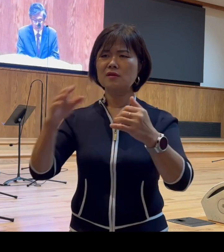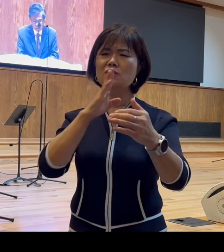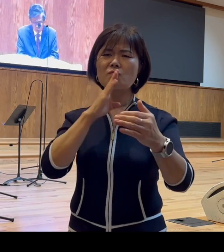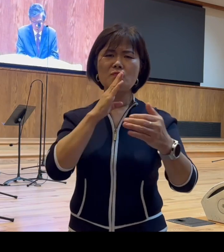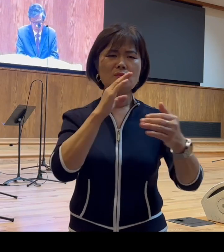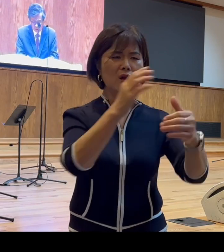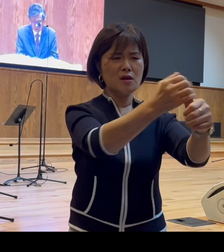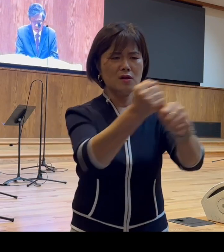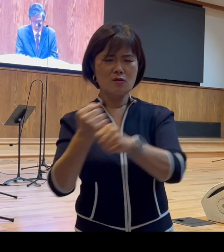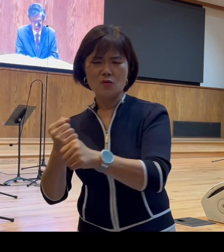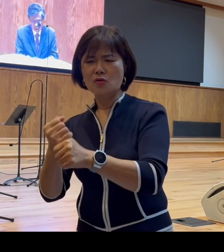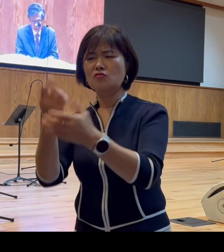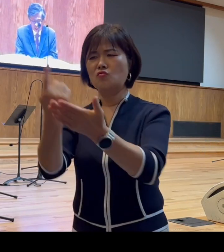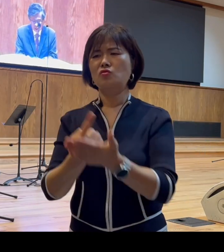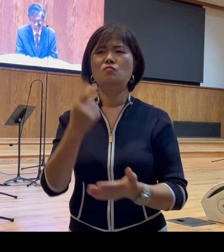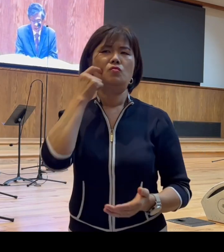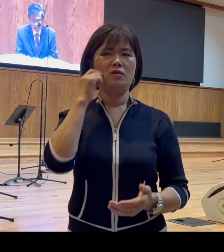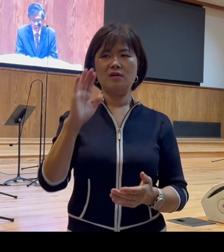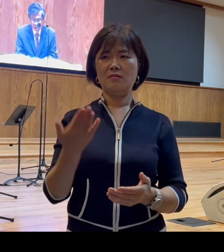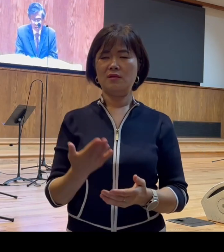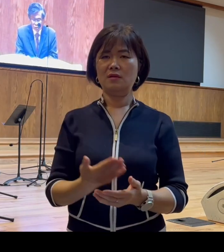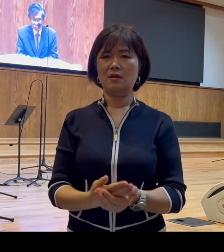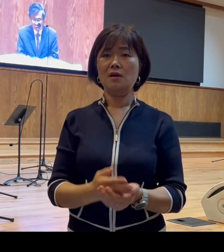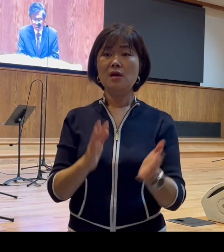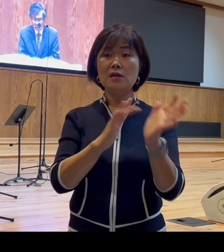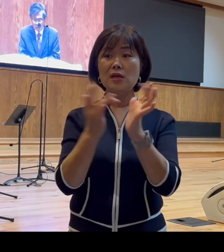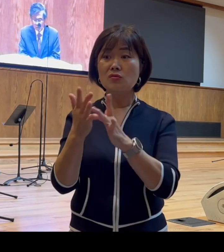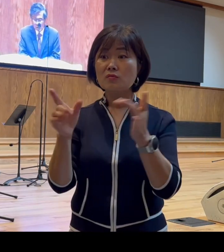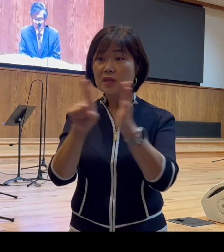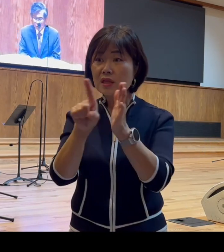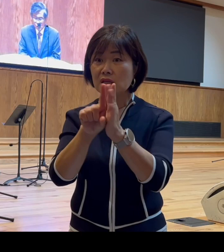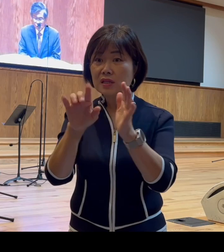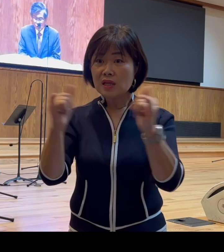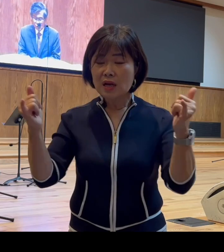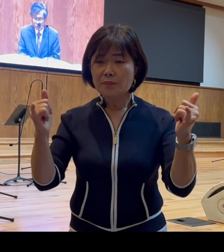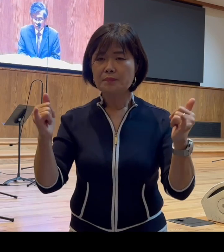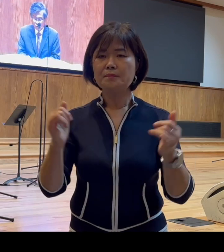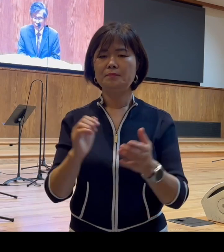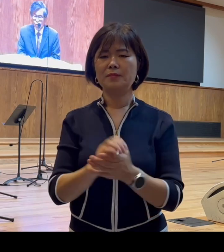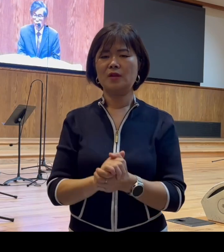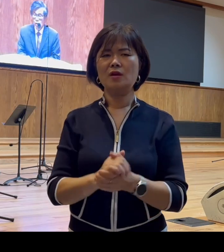못합니다. 그러니까 너무 당연한 것이 예수 믿는 사람들에게도